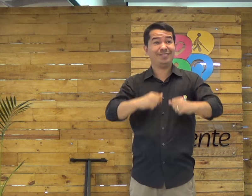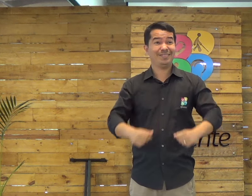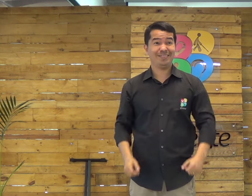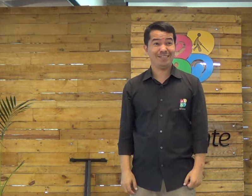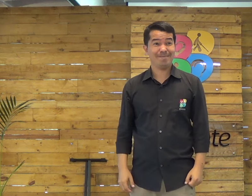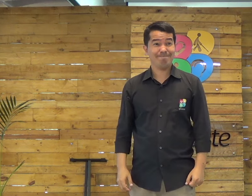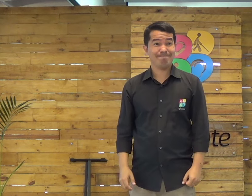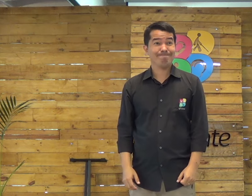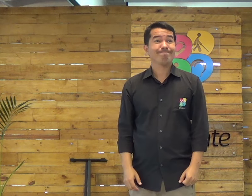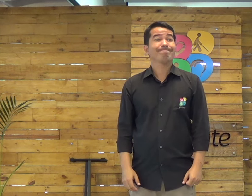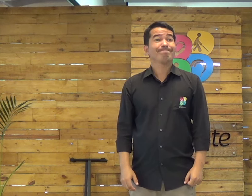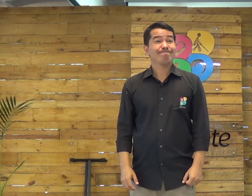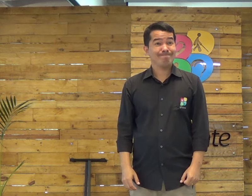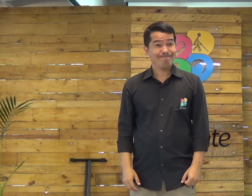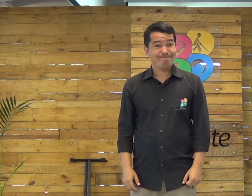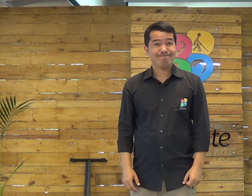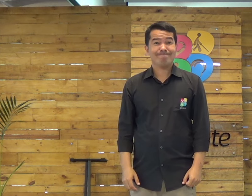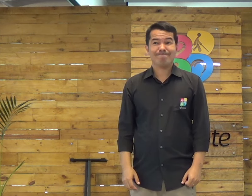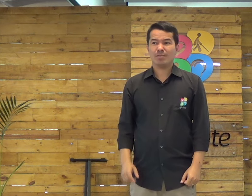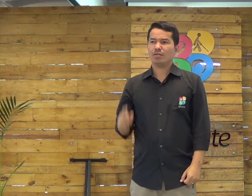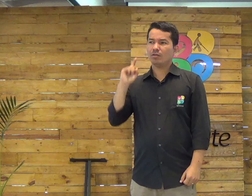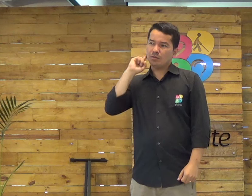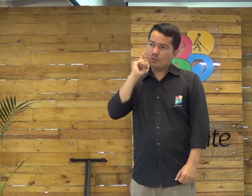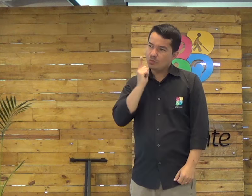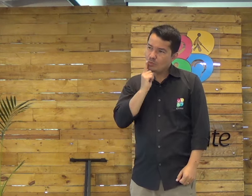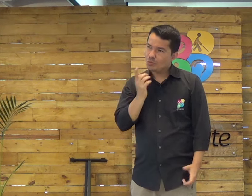de anunciar a todas as pessoas.